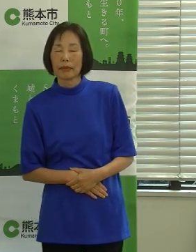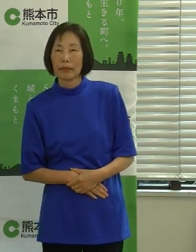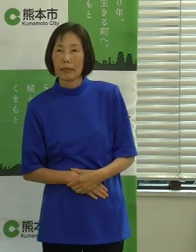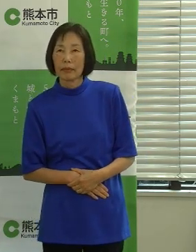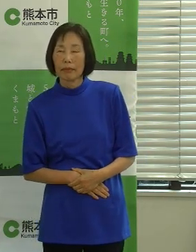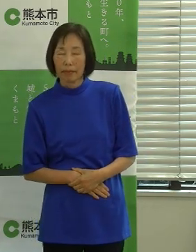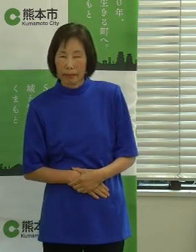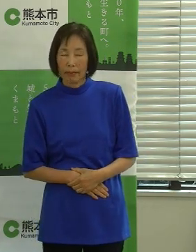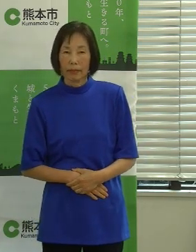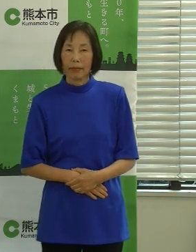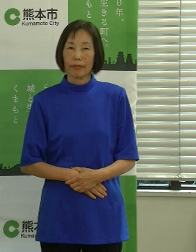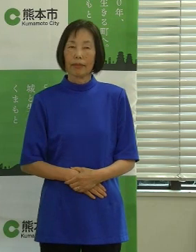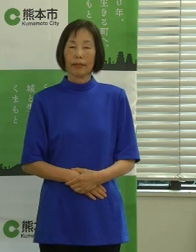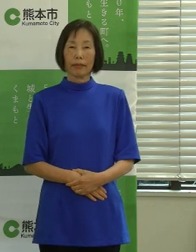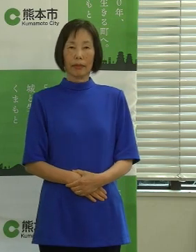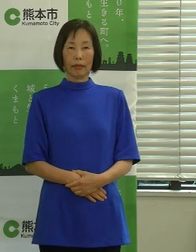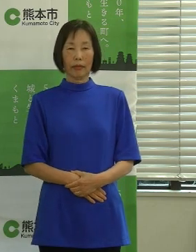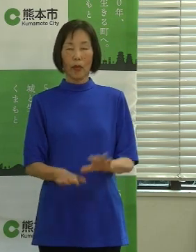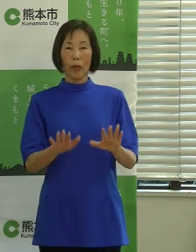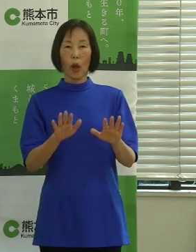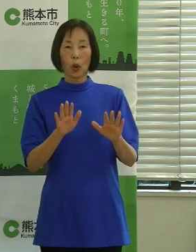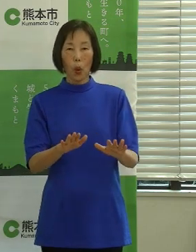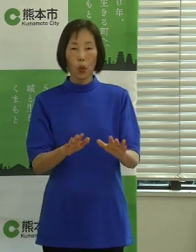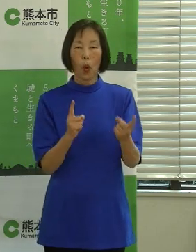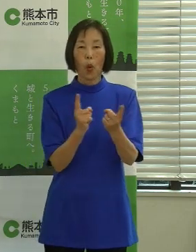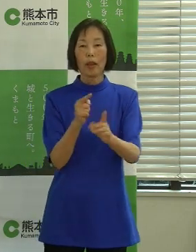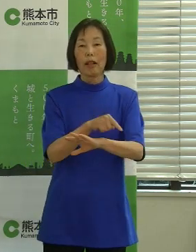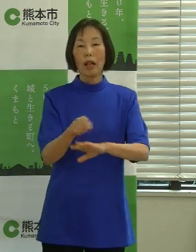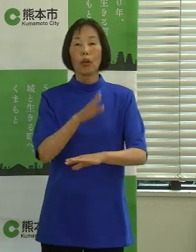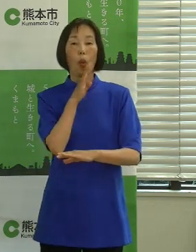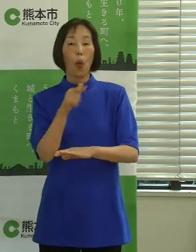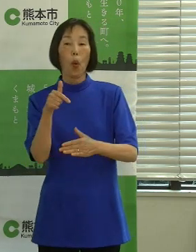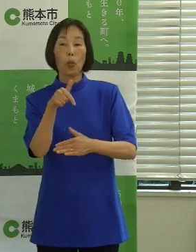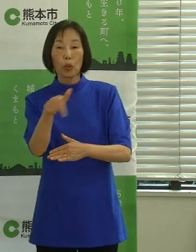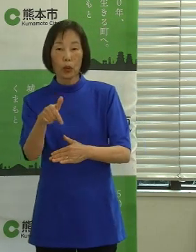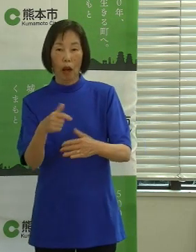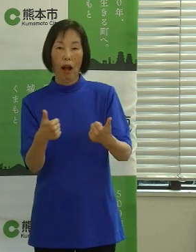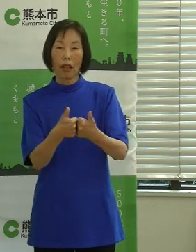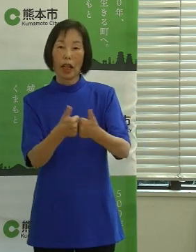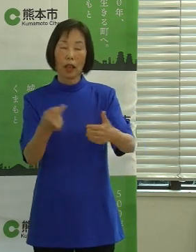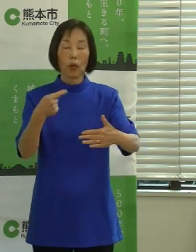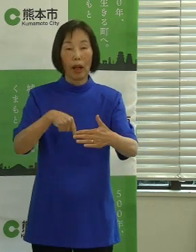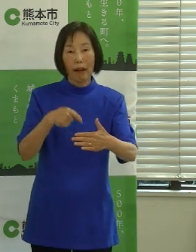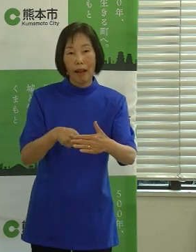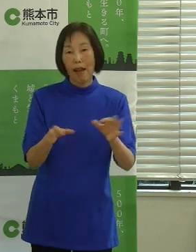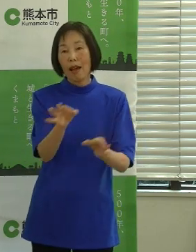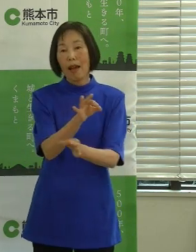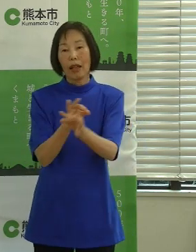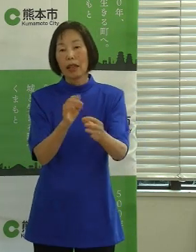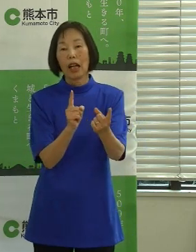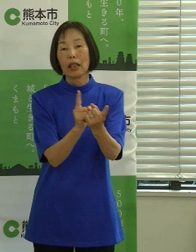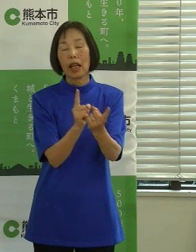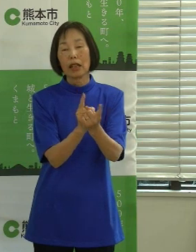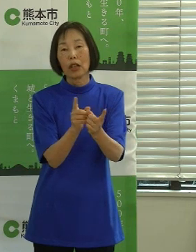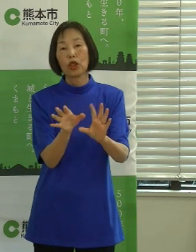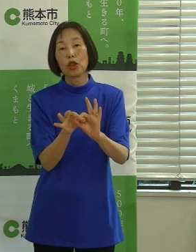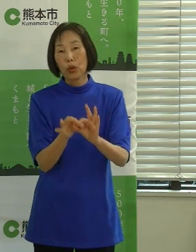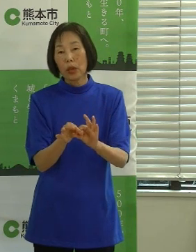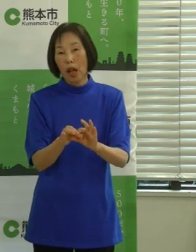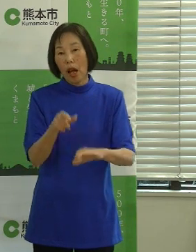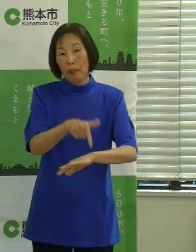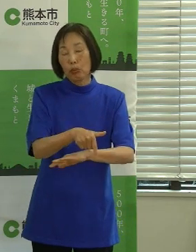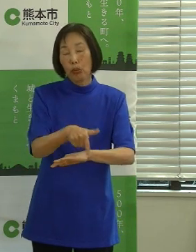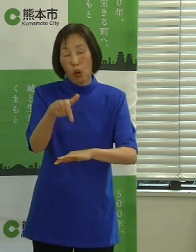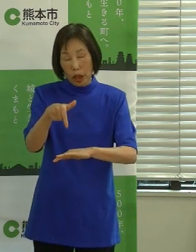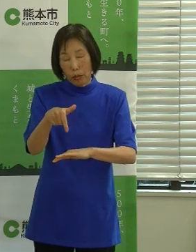取材です。今日の対策本部会議の中で、経済対策に関するプロジェクトチームの、